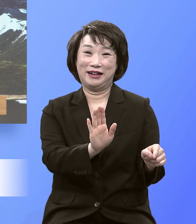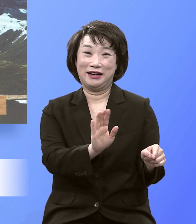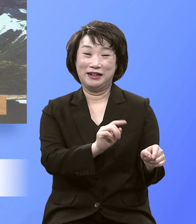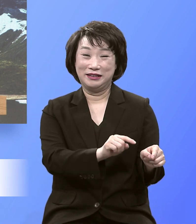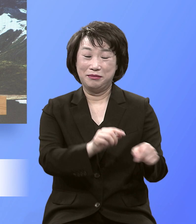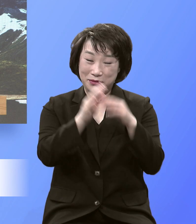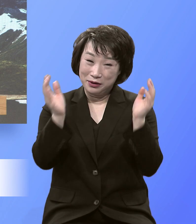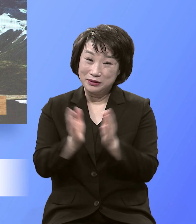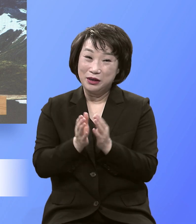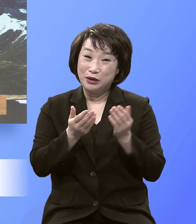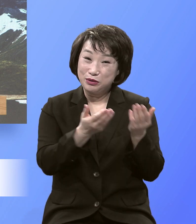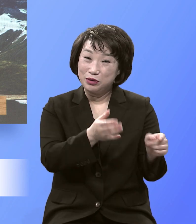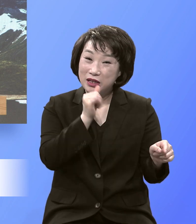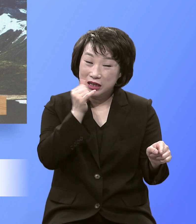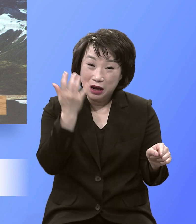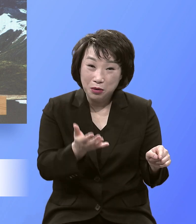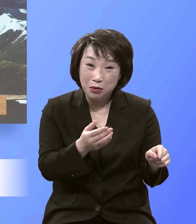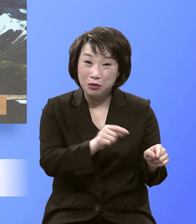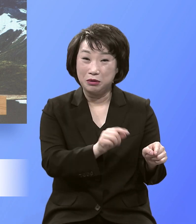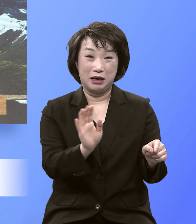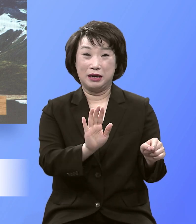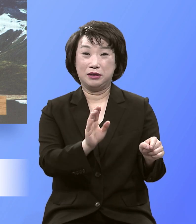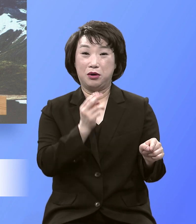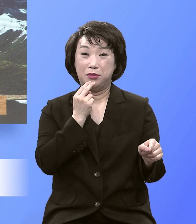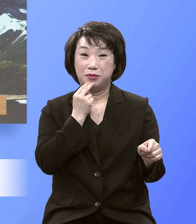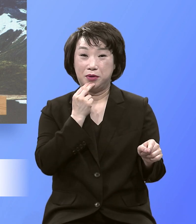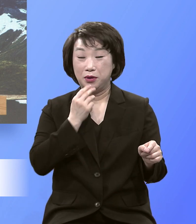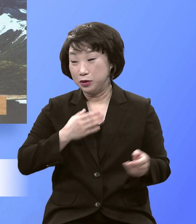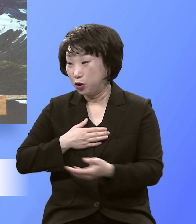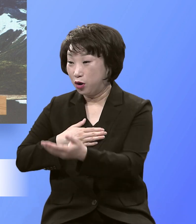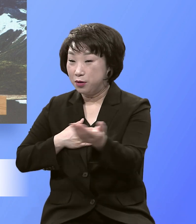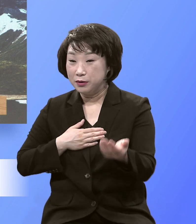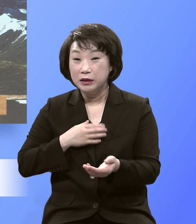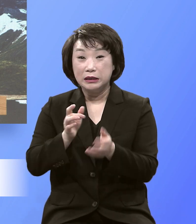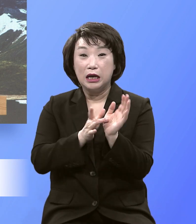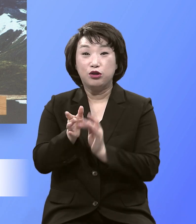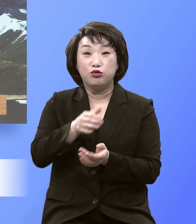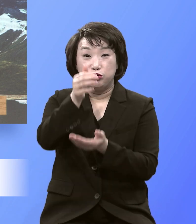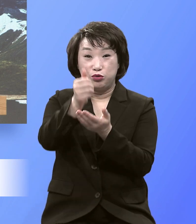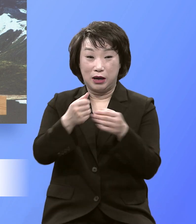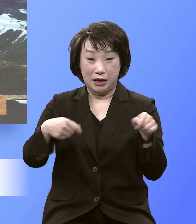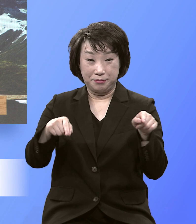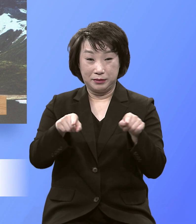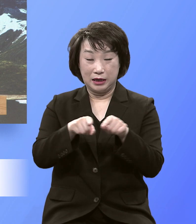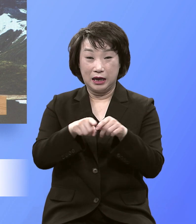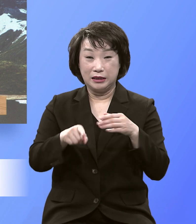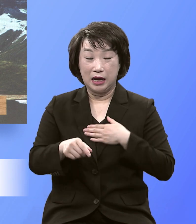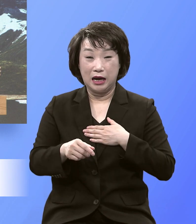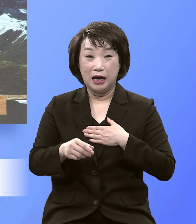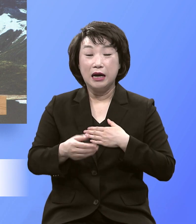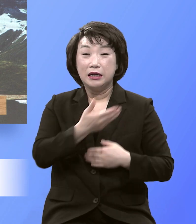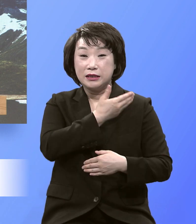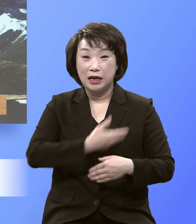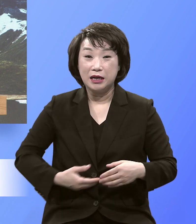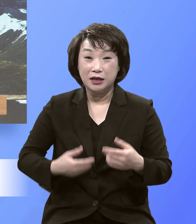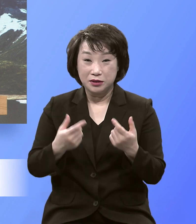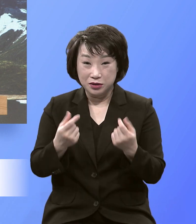이런 상속이 있겠는가? 여러분들이 예수 그리스도와 같이, 사도와